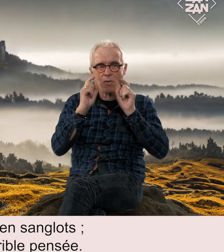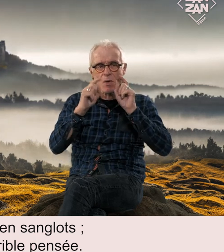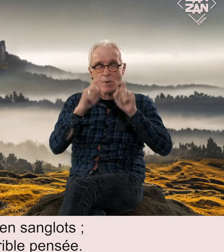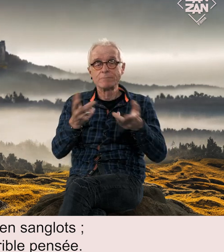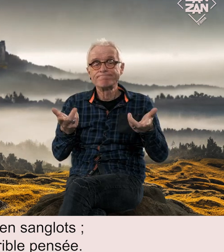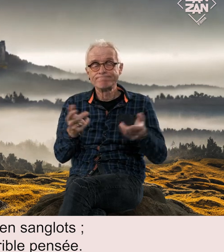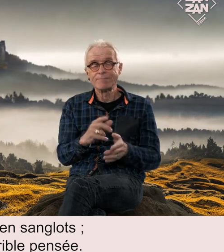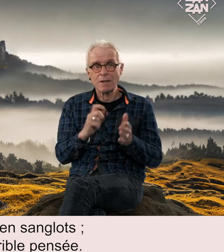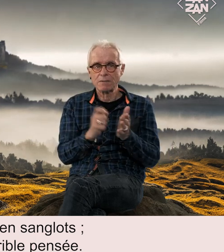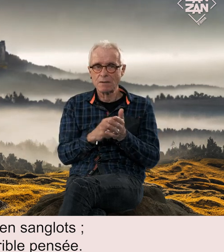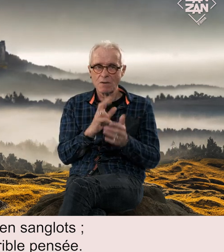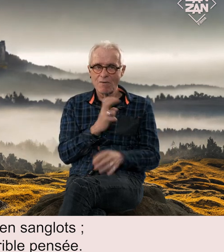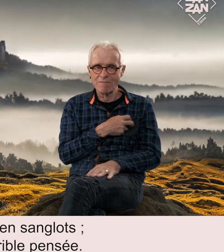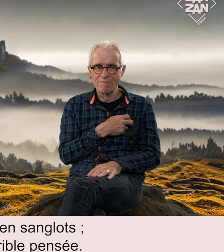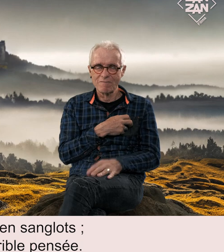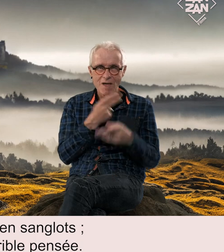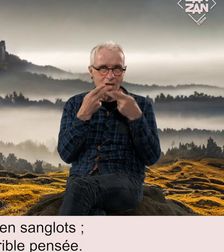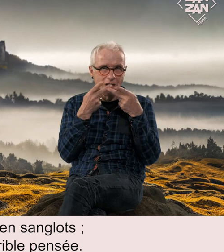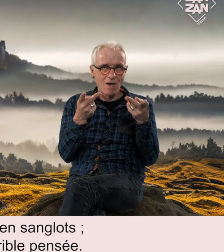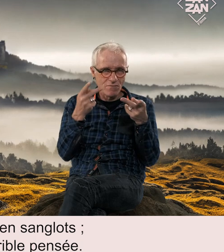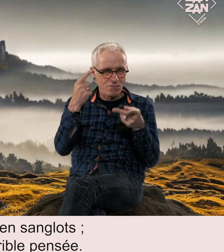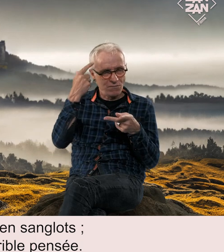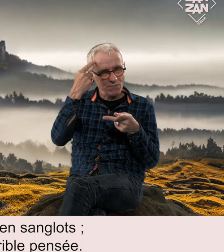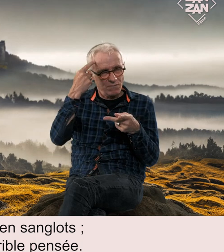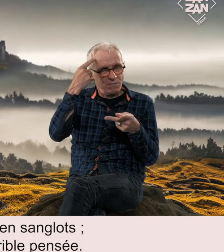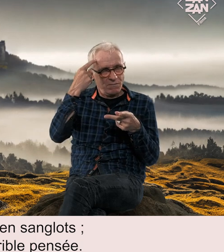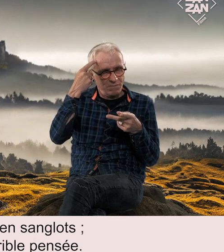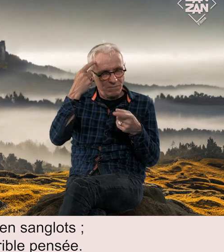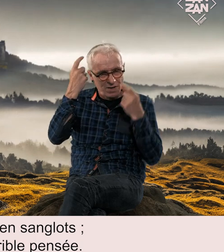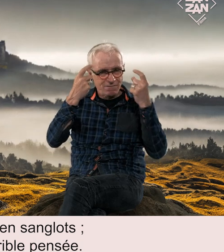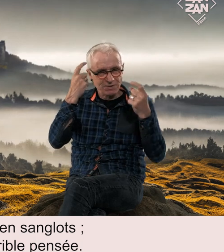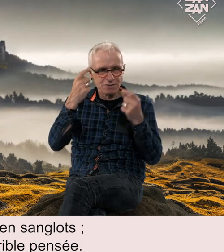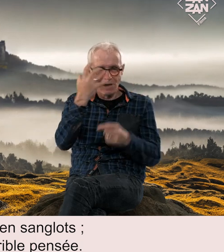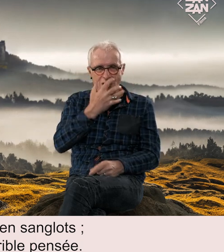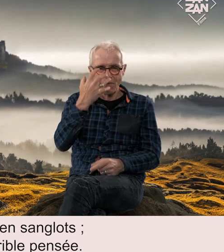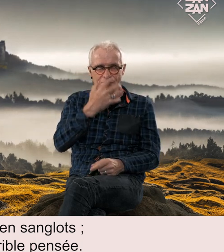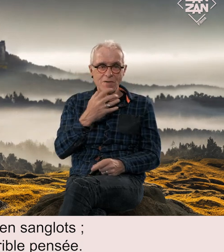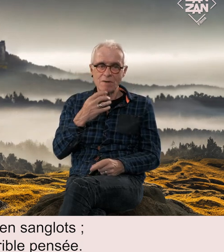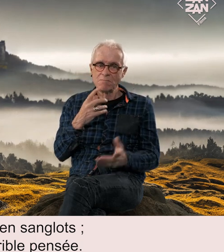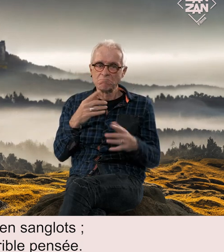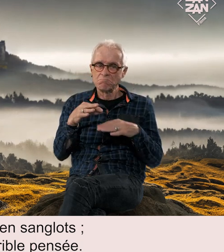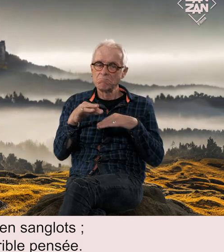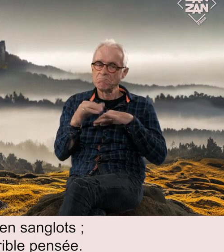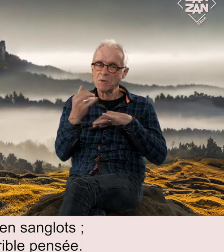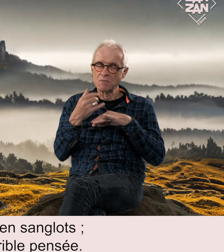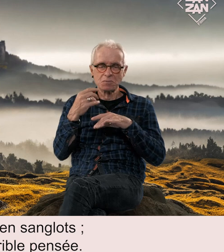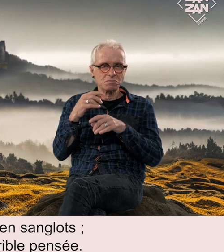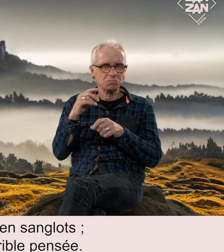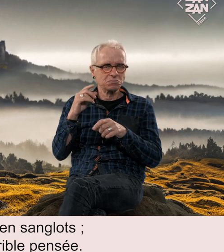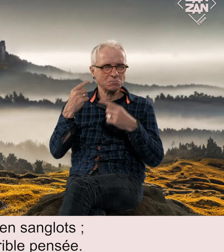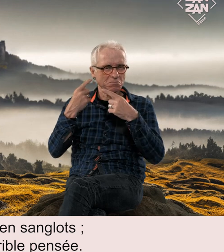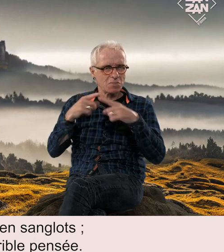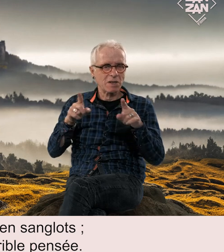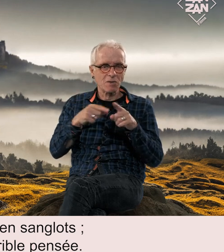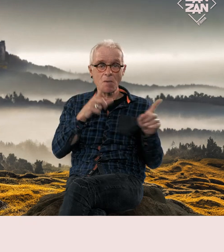Enfin, un jour, il avoua son horrible pensée. Elle la combattit en résonnant très bien. Son père et sa mère